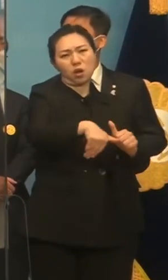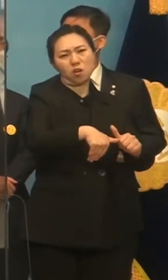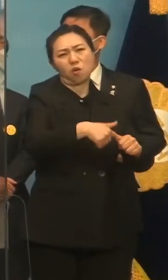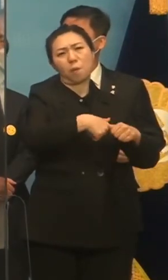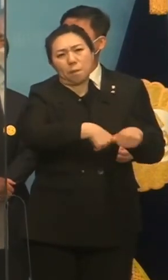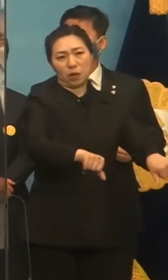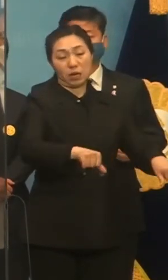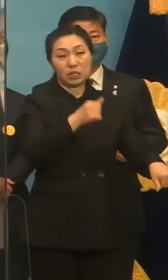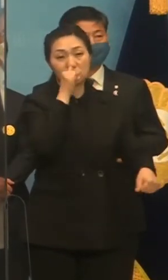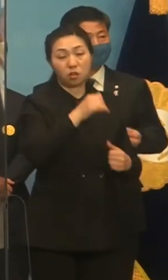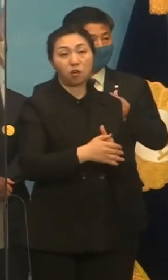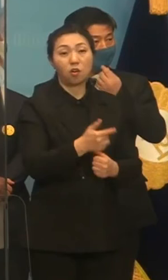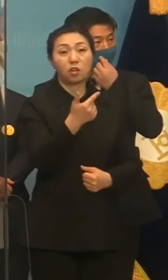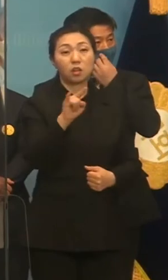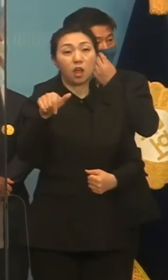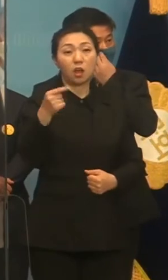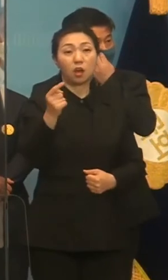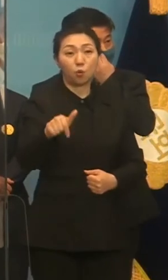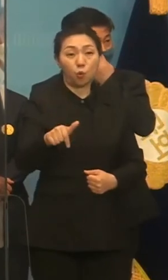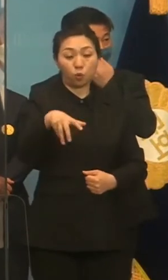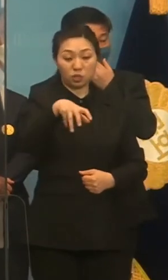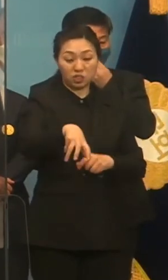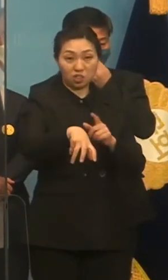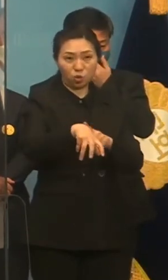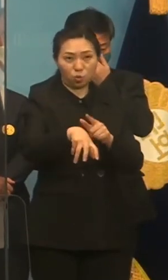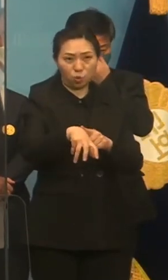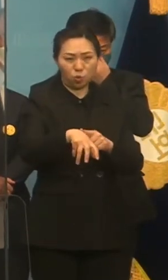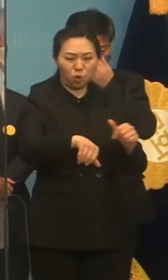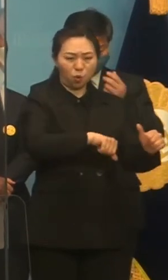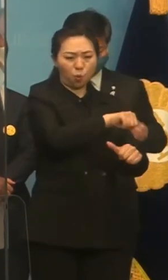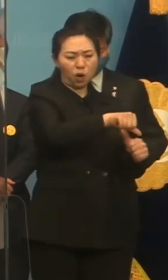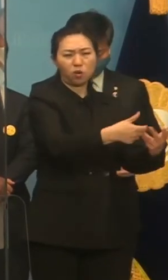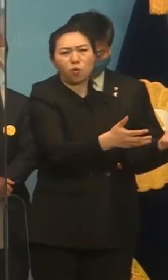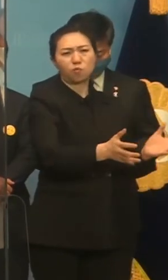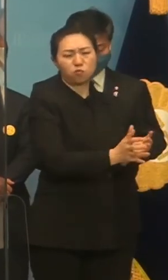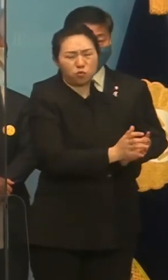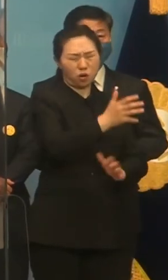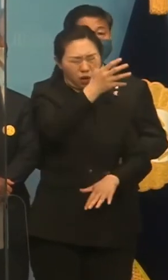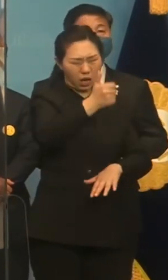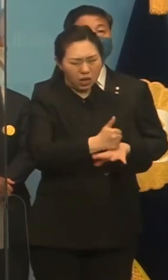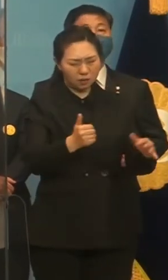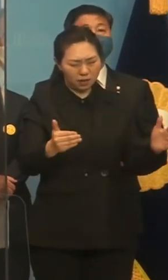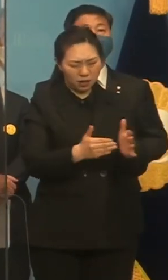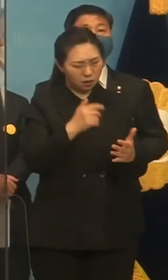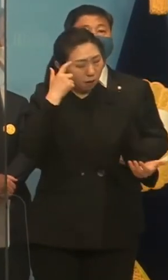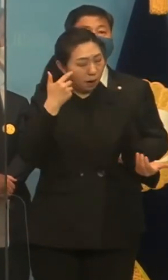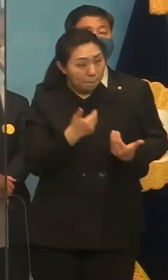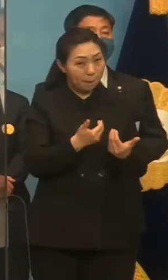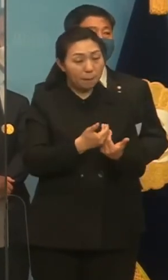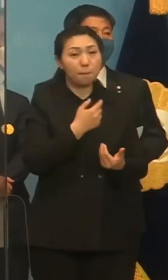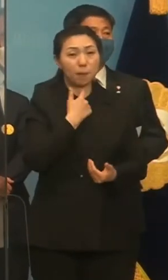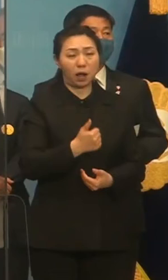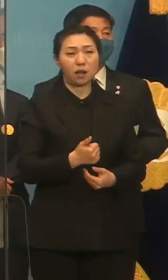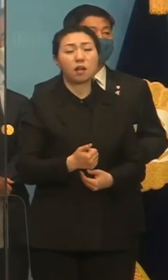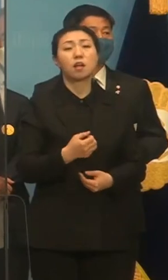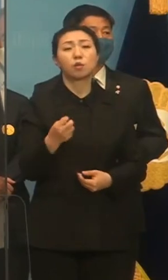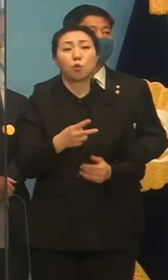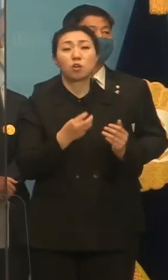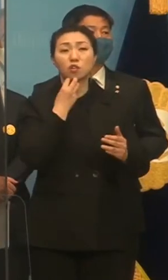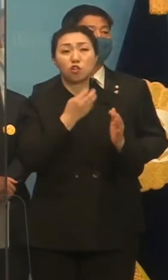입니다 내 운 온 자리 4호 방향 경우 게 습관이 안 되지 않습니까 서울 신뢰 게임 봐요